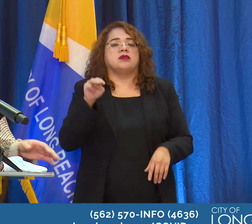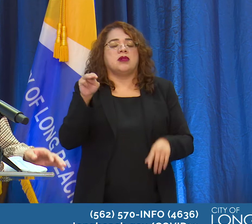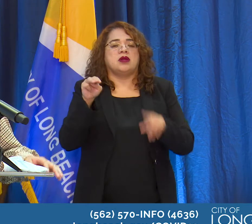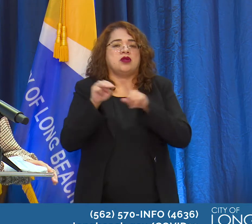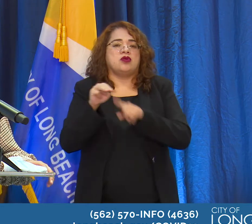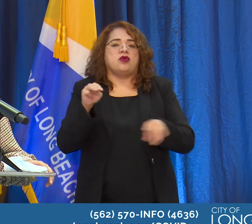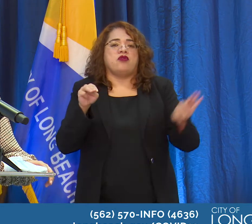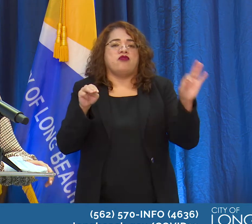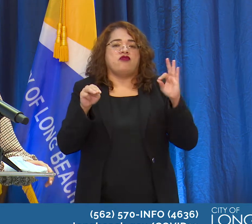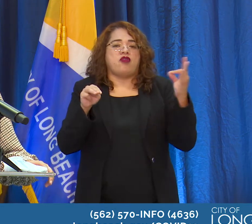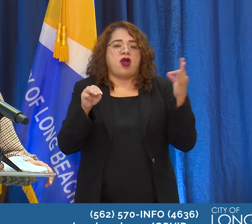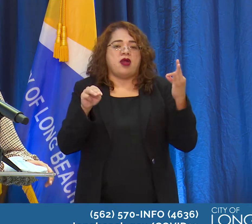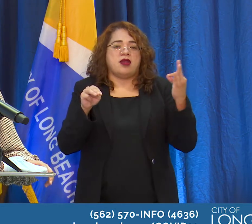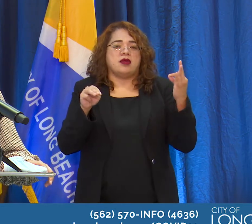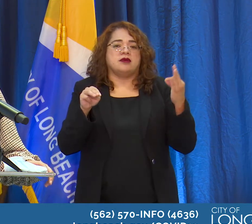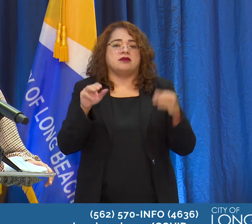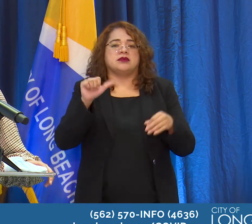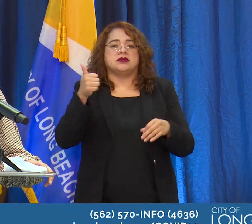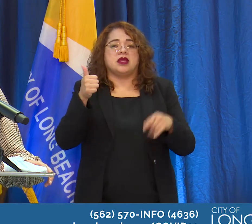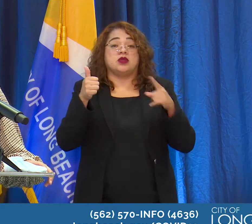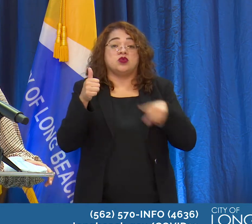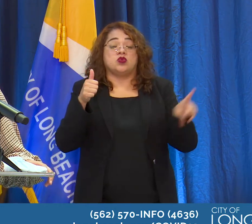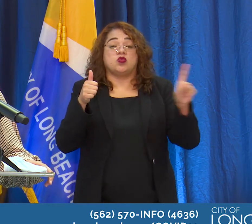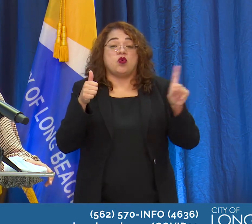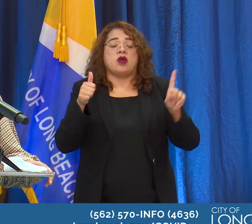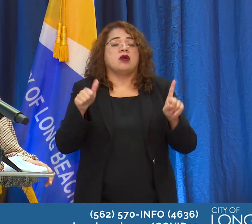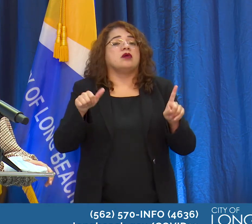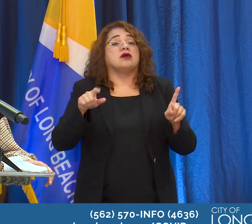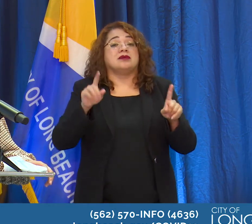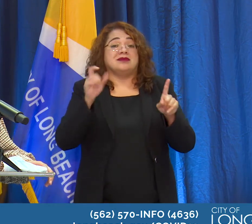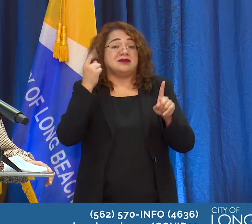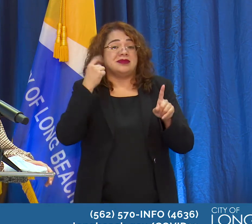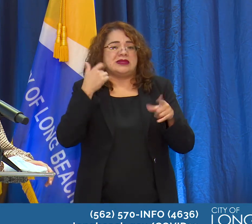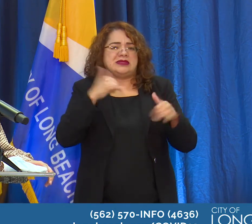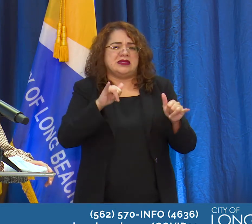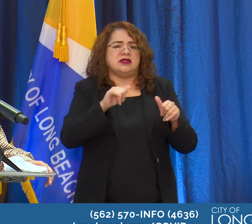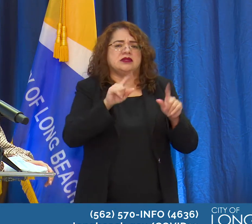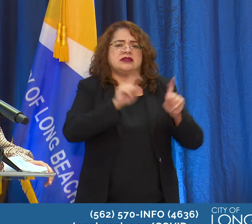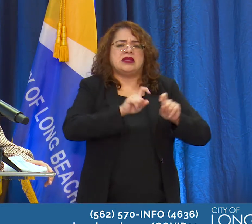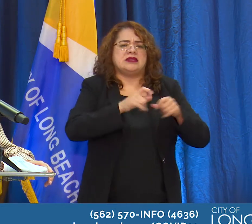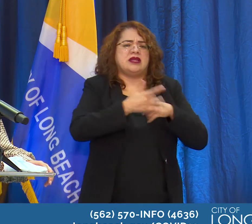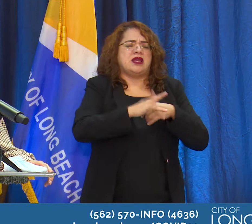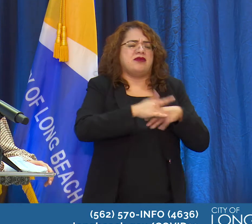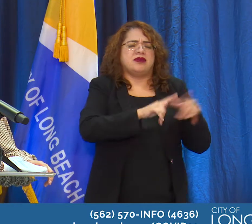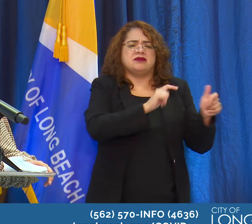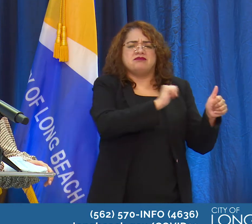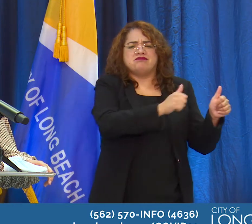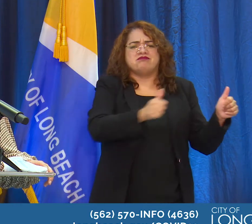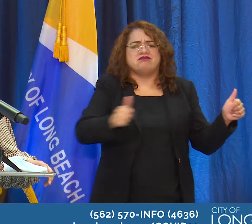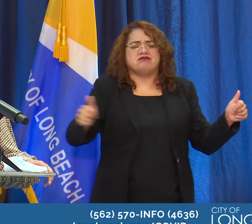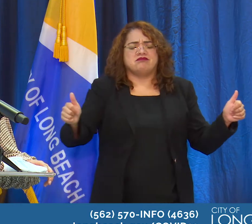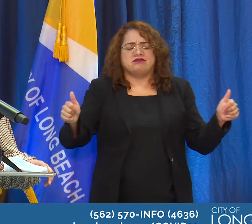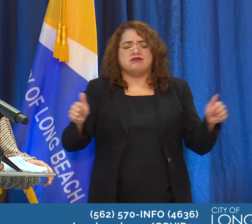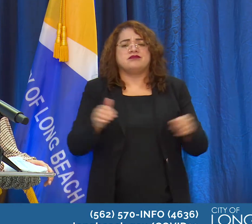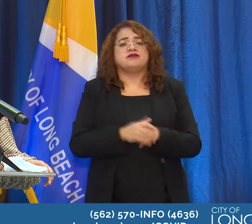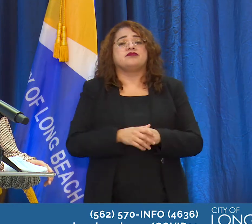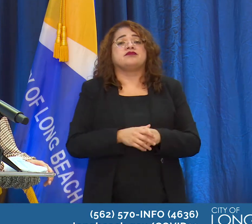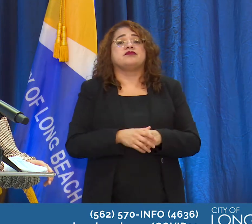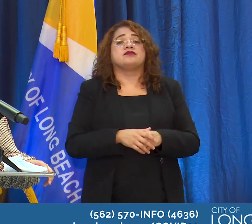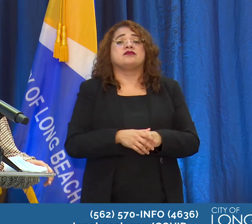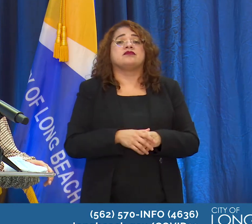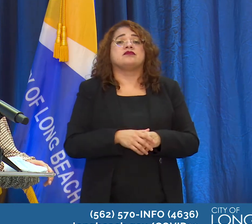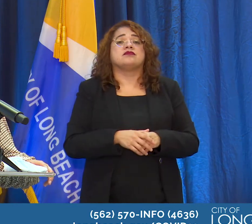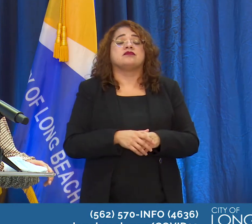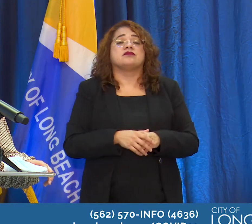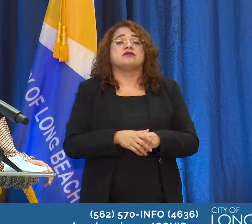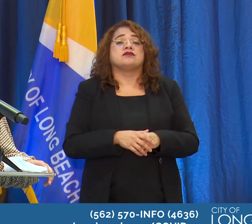También queremos recordarle que hay varios otros sitios que todavía están ofreciendo exámenes de COVID-19. Vamos a hablar un